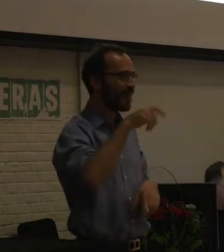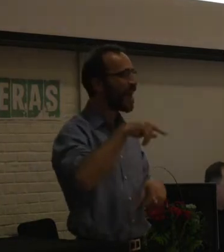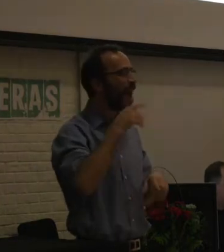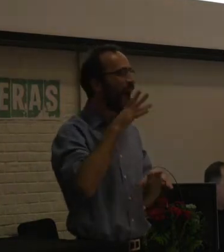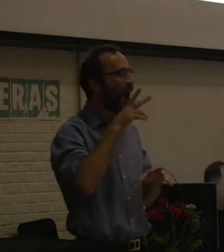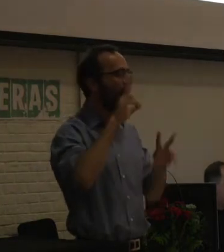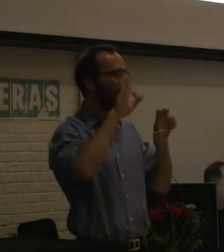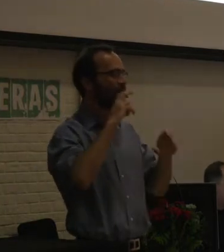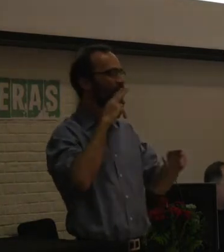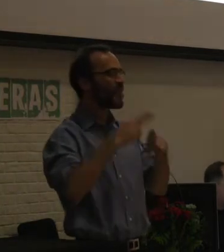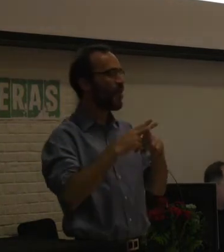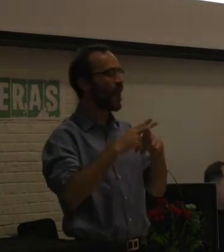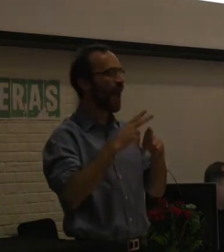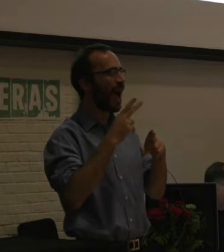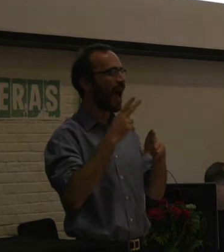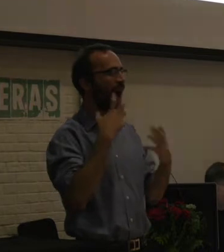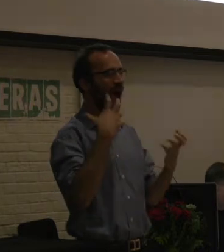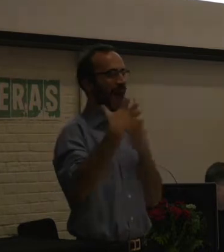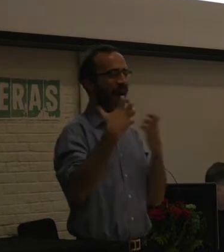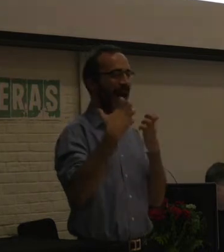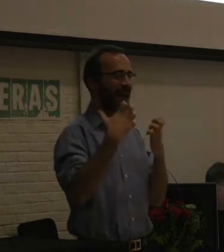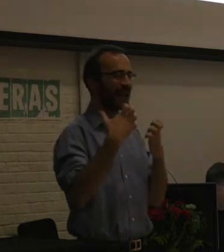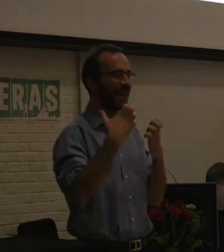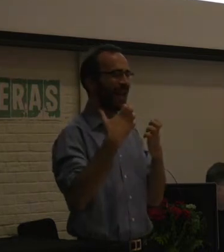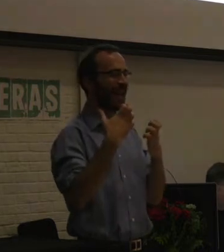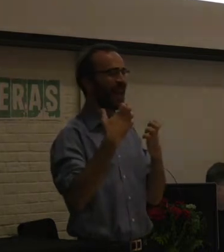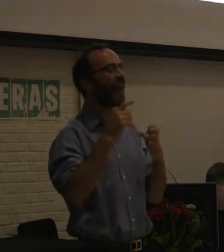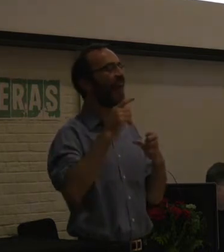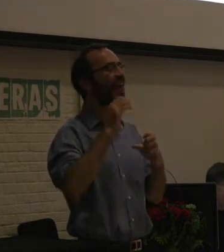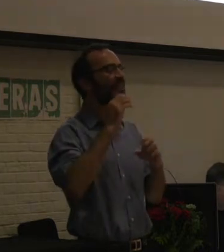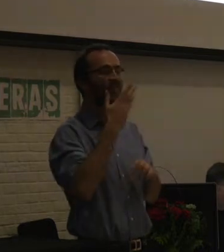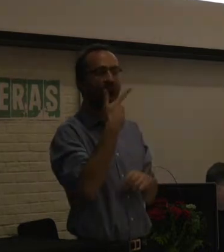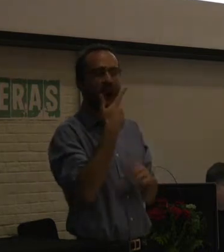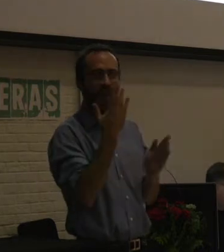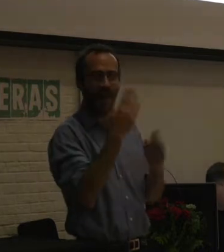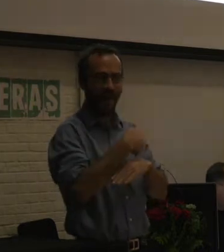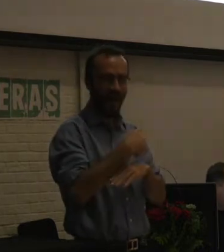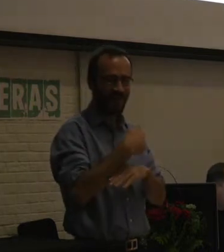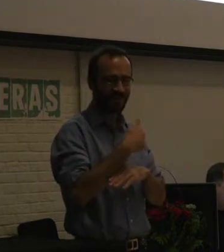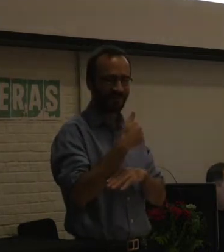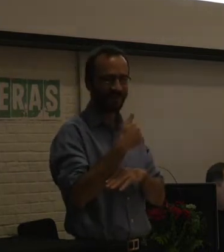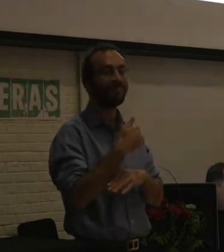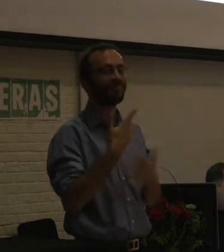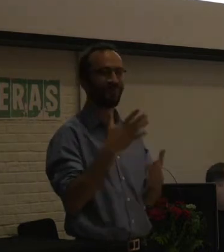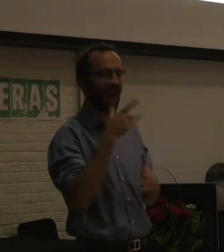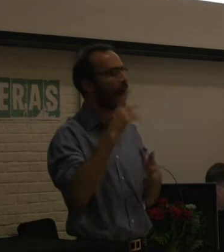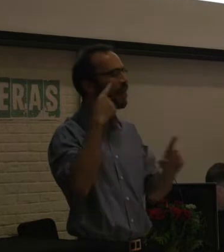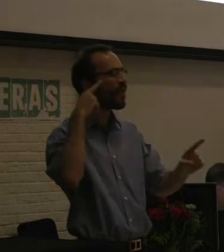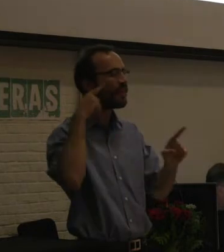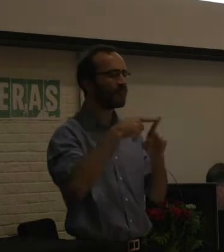desconocida, pero nos vamos a centrar en Crónicas del Madrid Secreto y para que nos